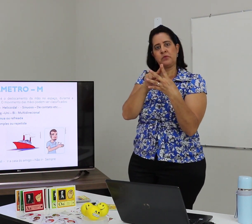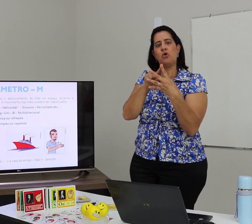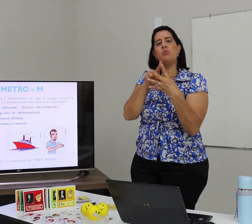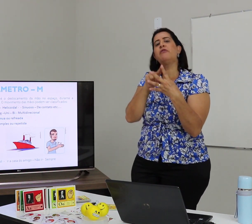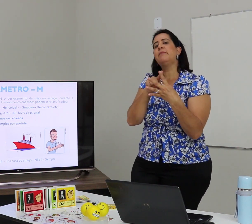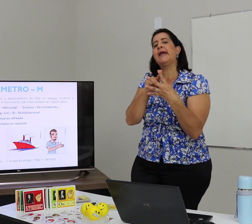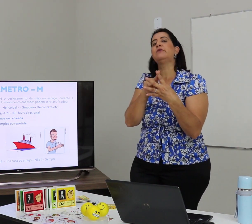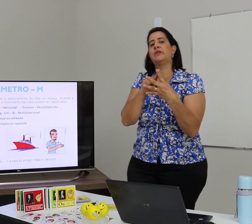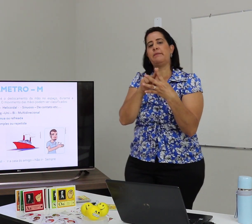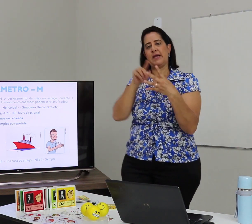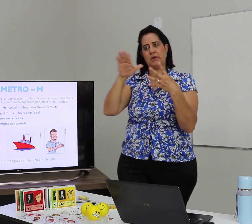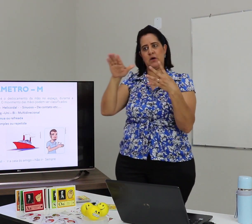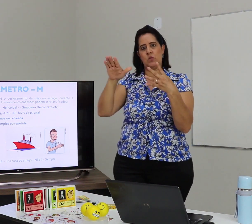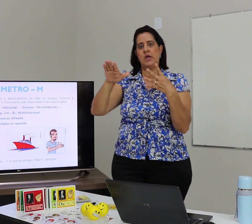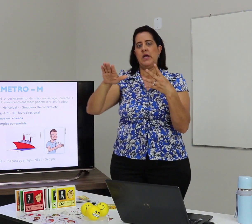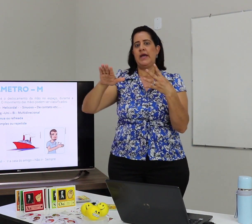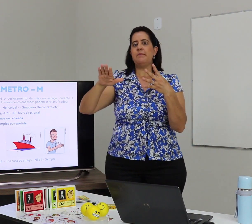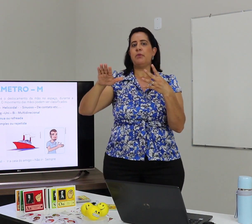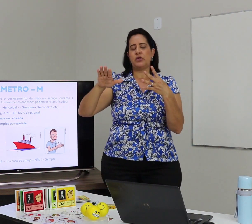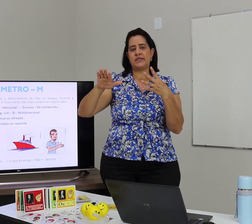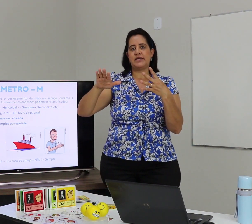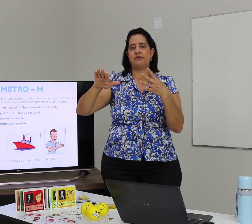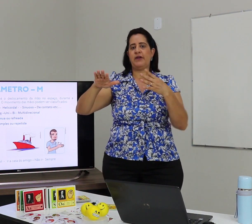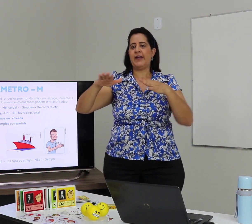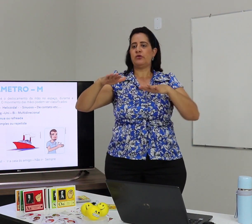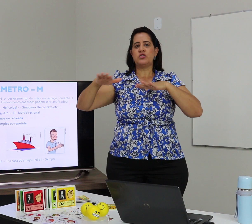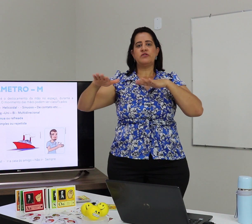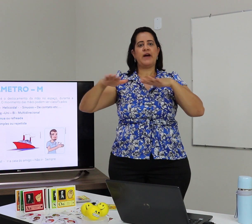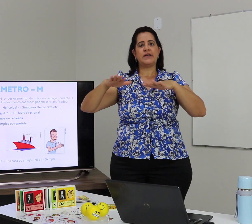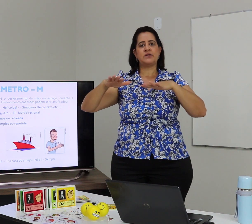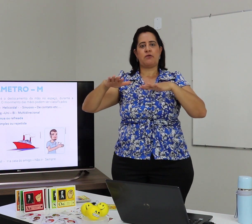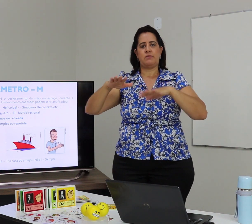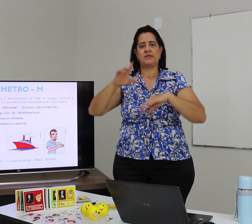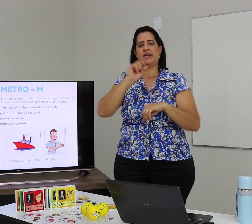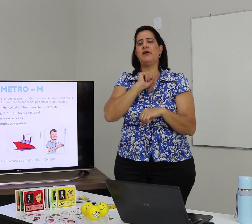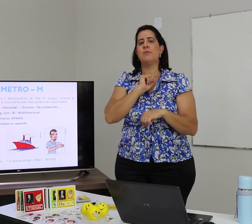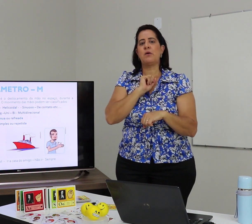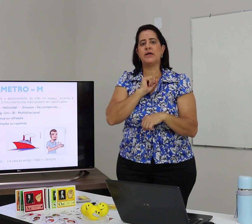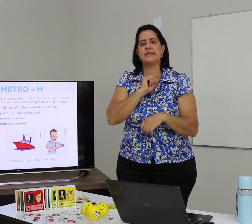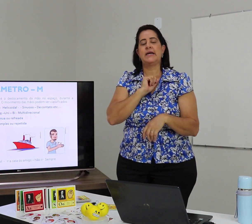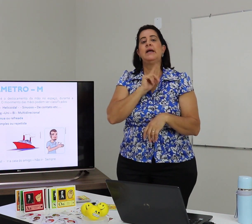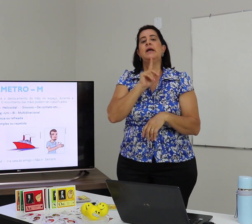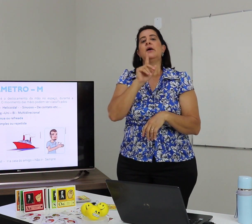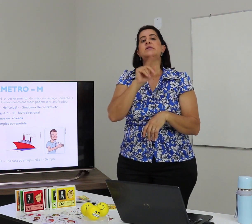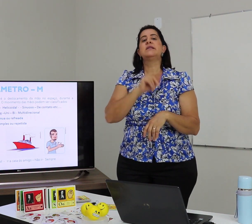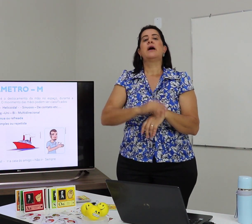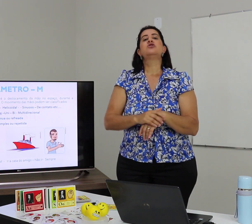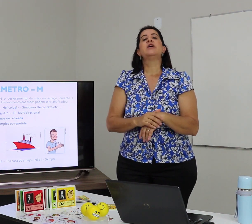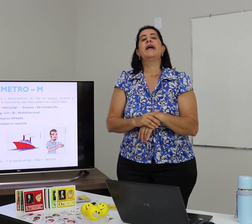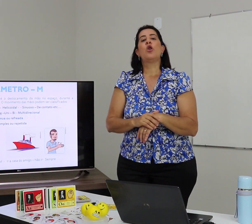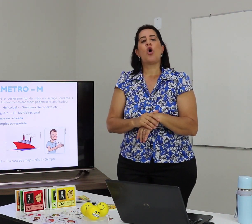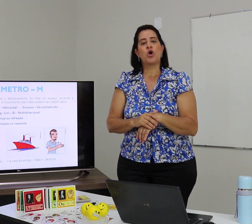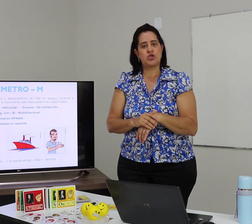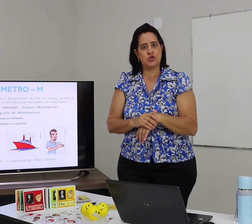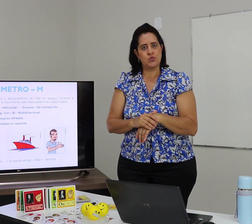O movimento da minha mão, ele pode ser feito de várias formas. Quer ver uma coisa? O sinal de relógio,